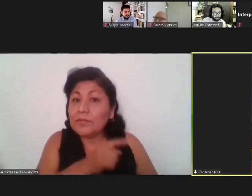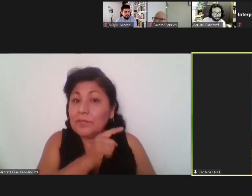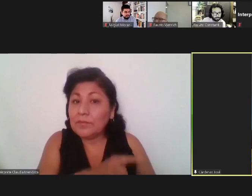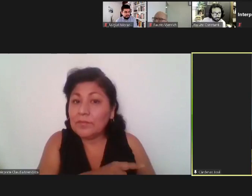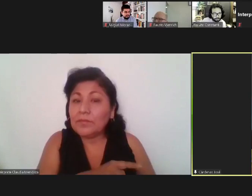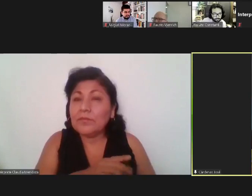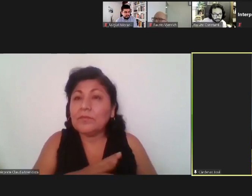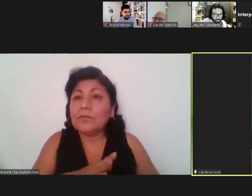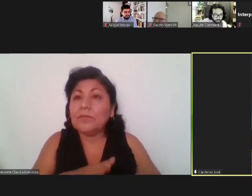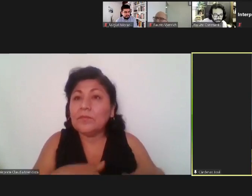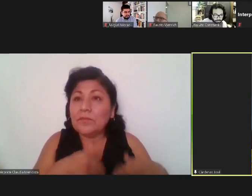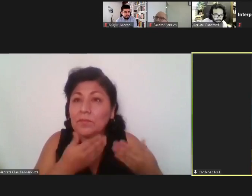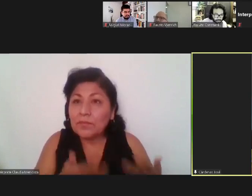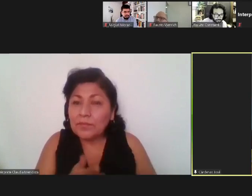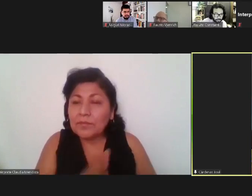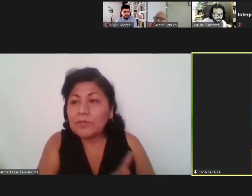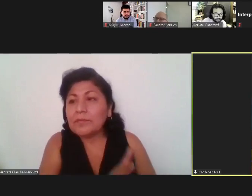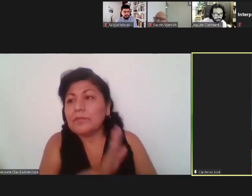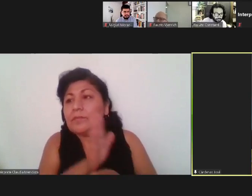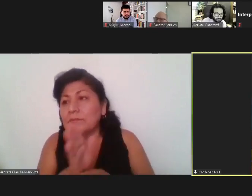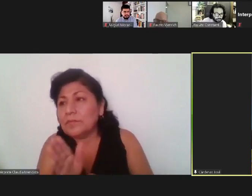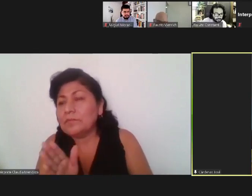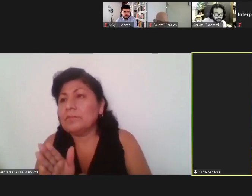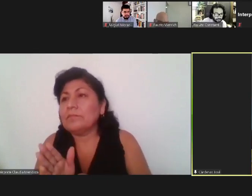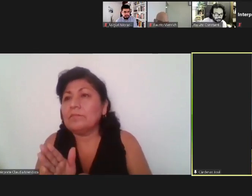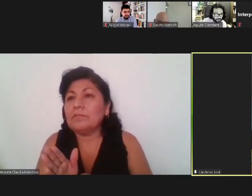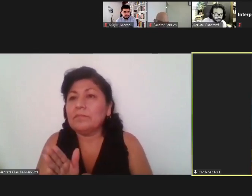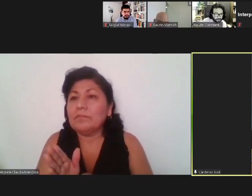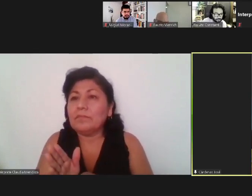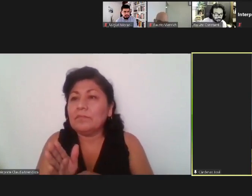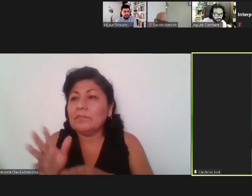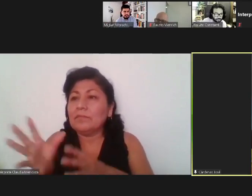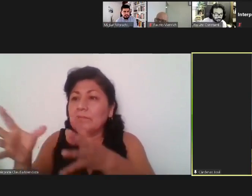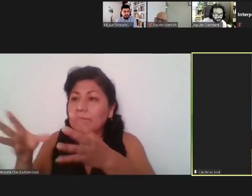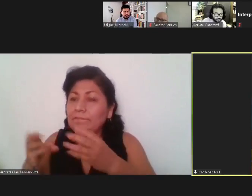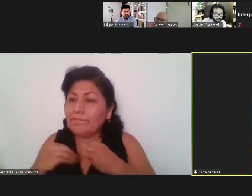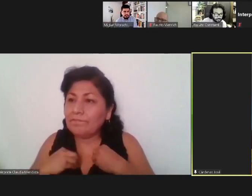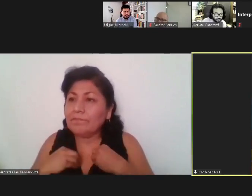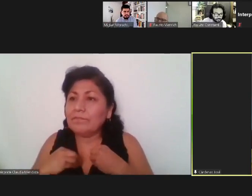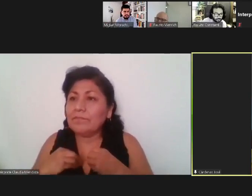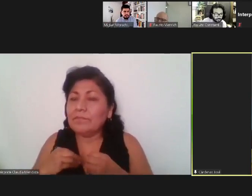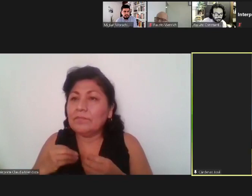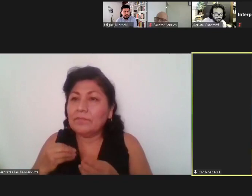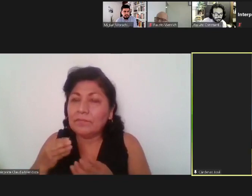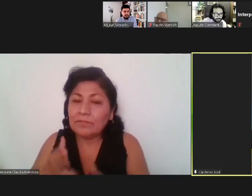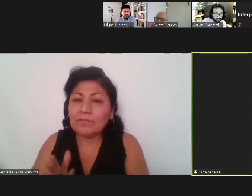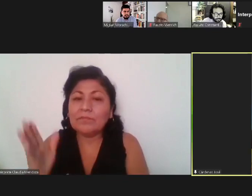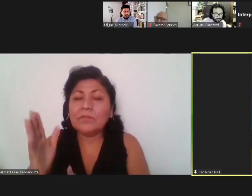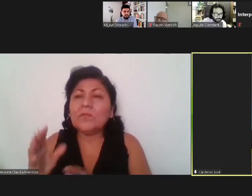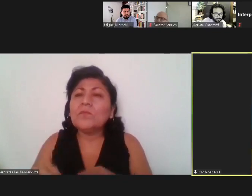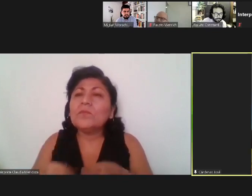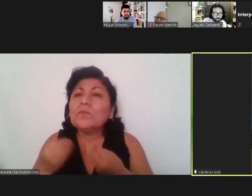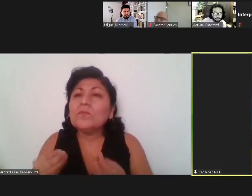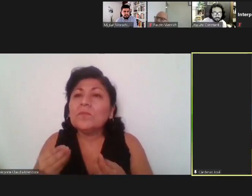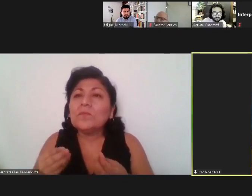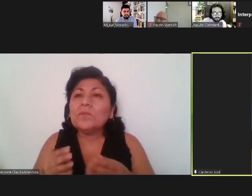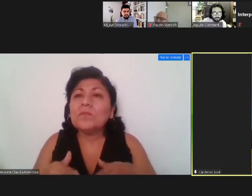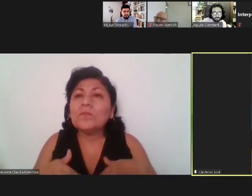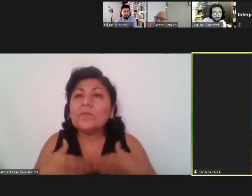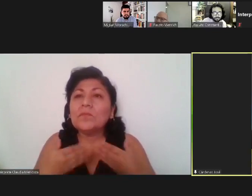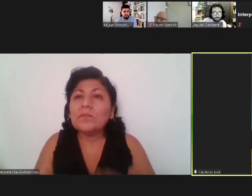llama, acercarse a este tipo de licenciamiento. ¿Qué hay, cómo se llama, con lo que también se empieza a conocer